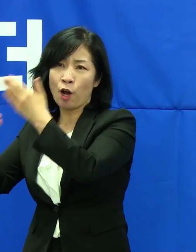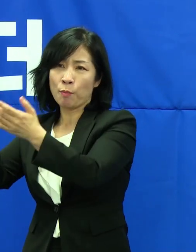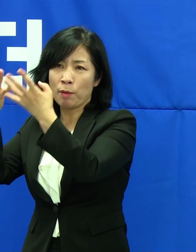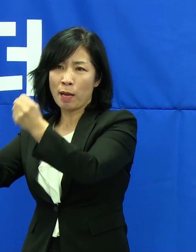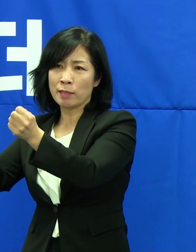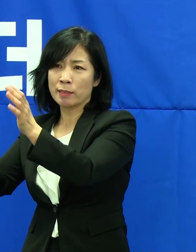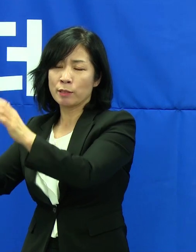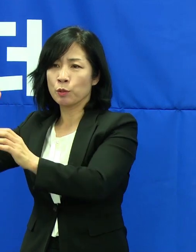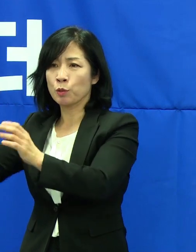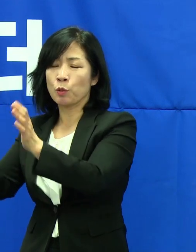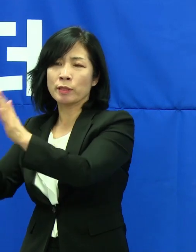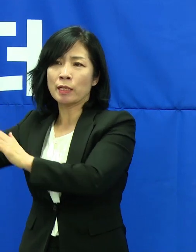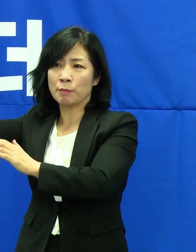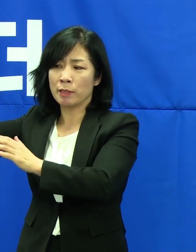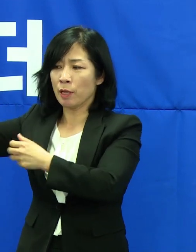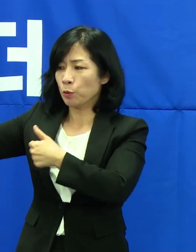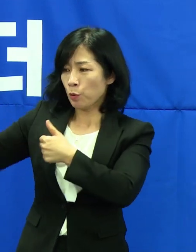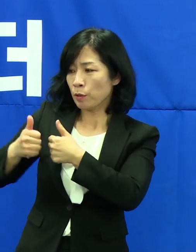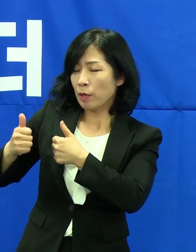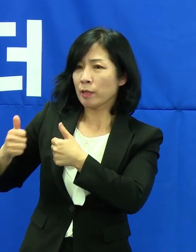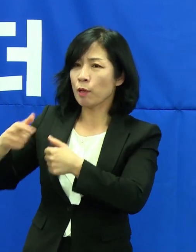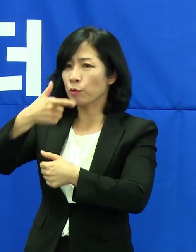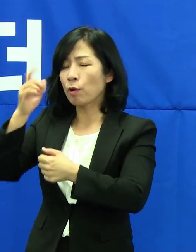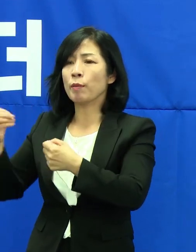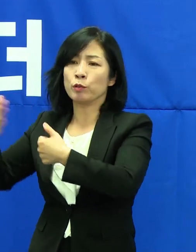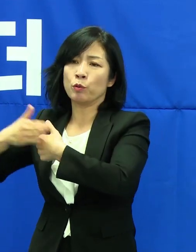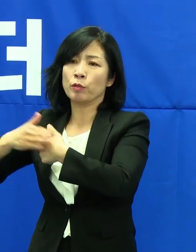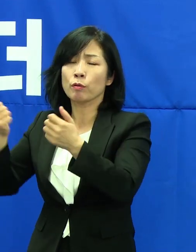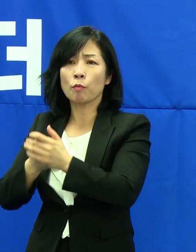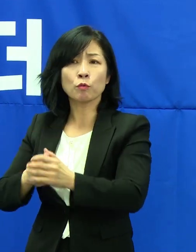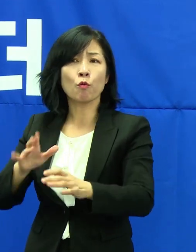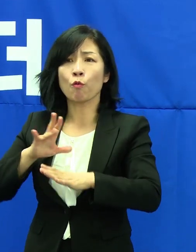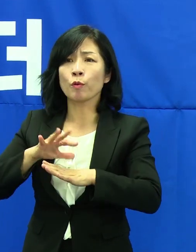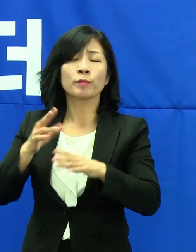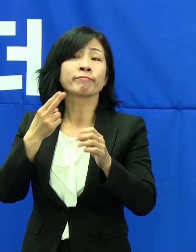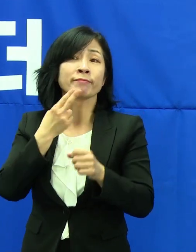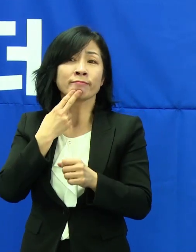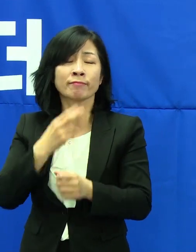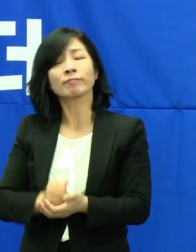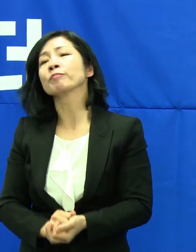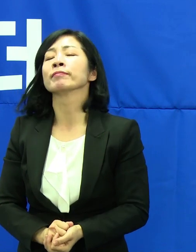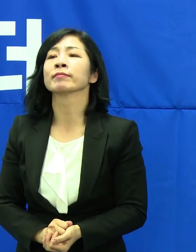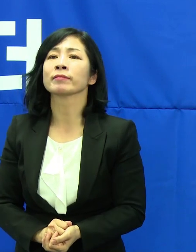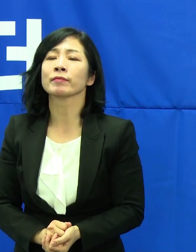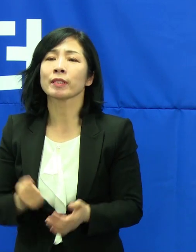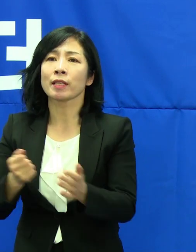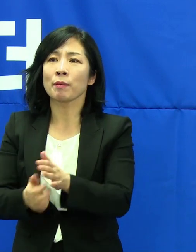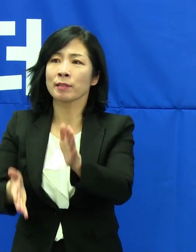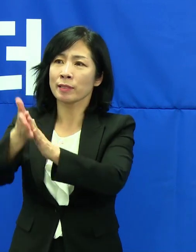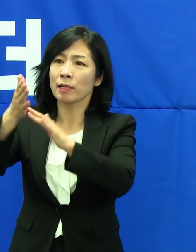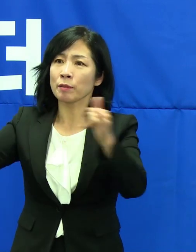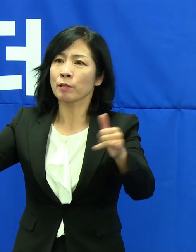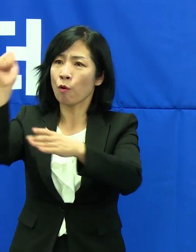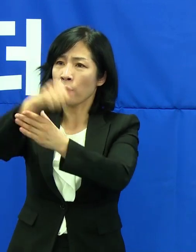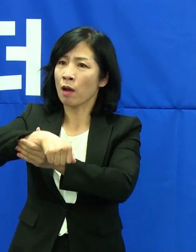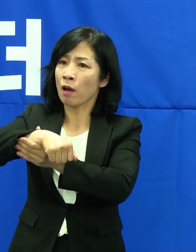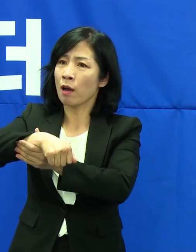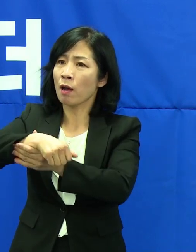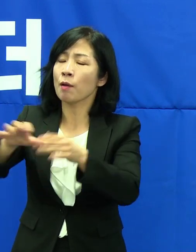옆에서 저의 부족한 부분을 채워주실 텐데 겁날 게 무엇이 있습니까? 그래서 시민 여러분들이 허락해